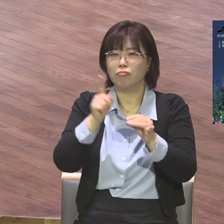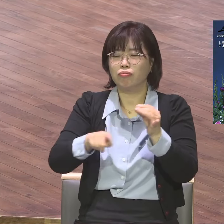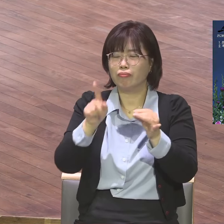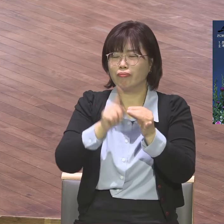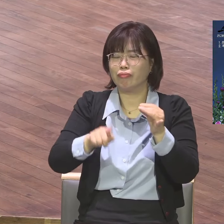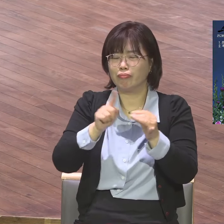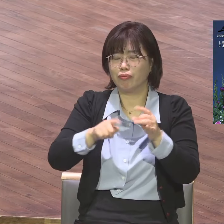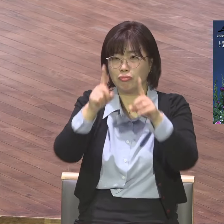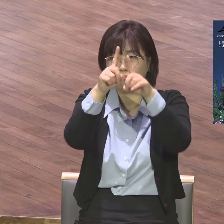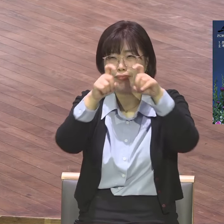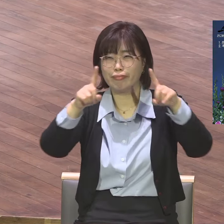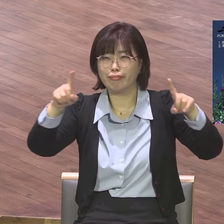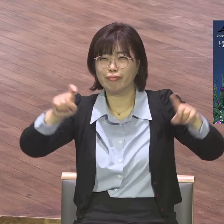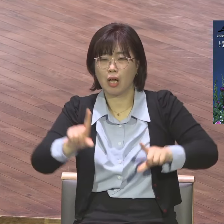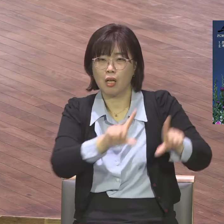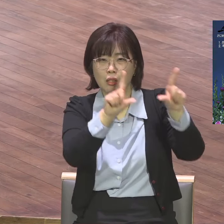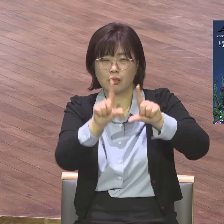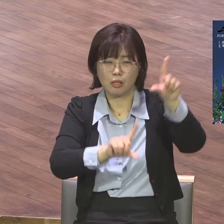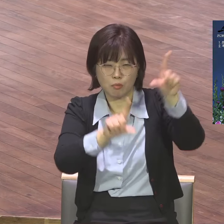대상자들.